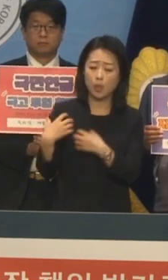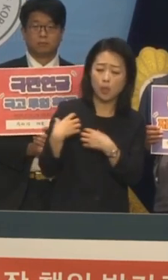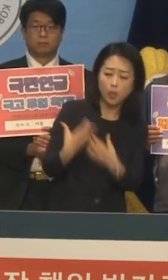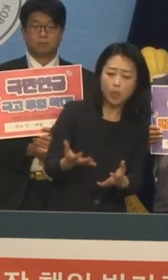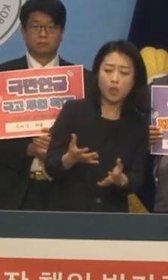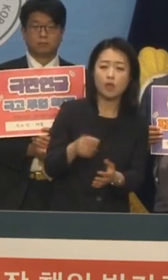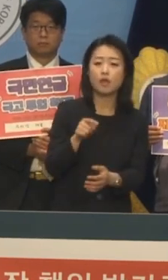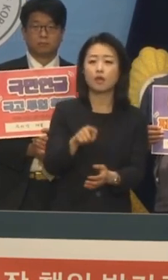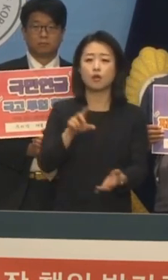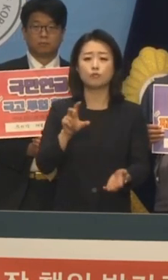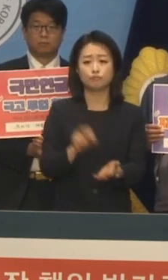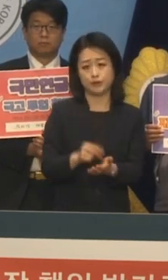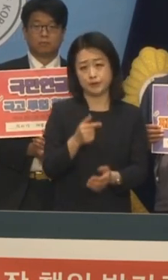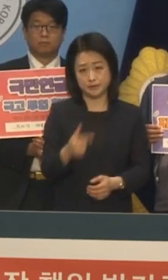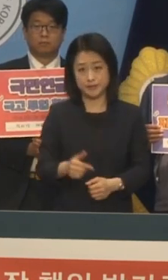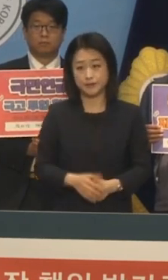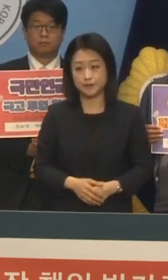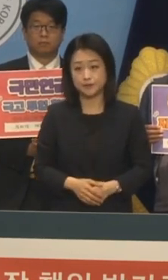무책임한 결론입니다.